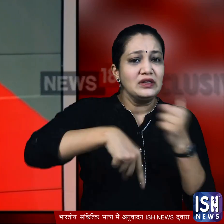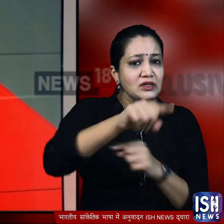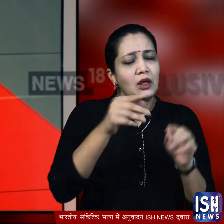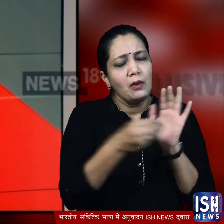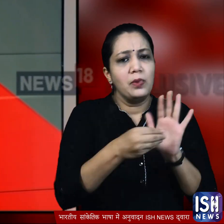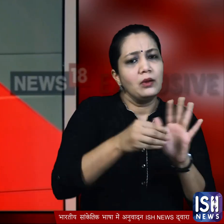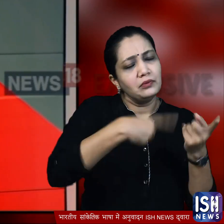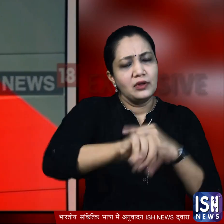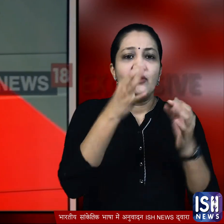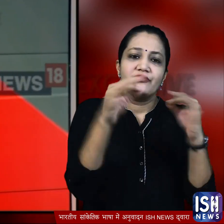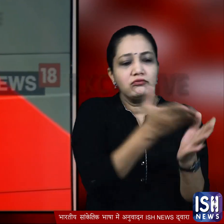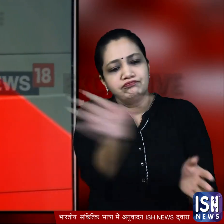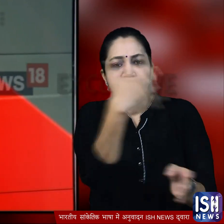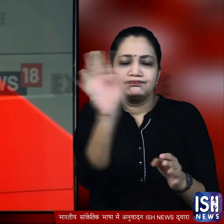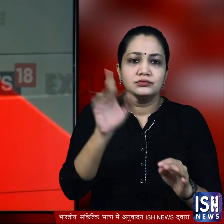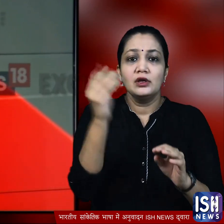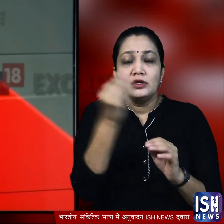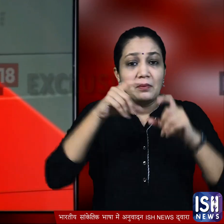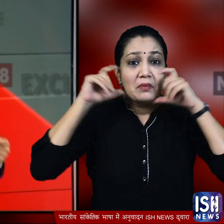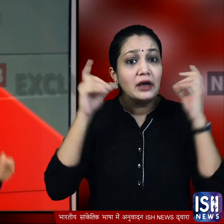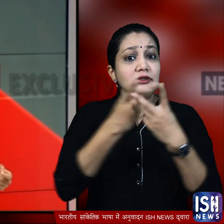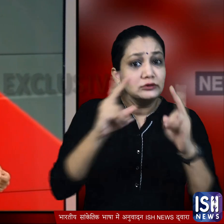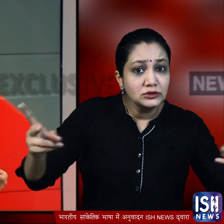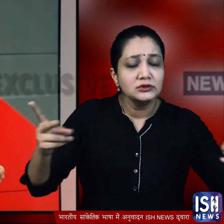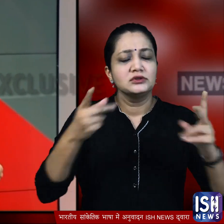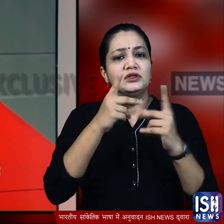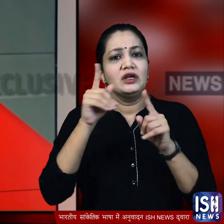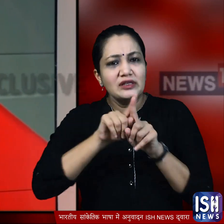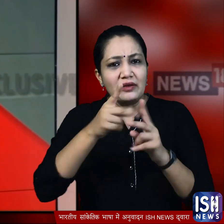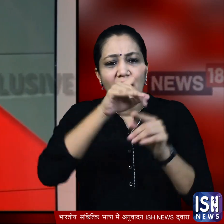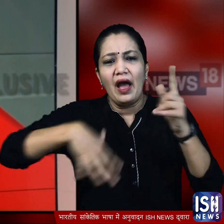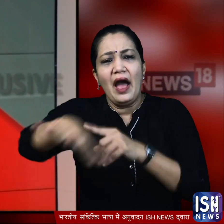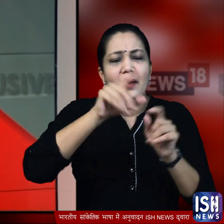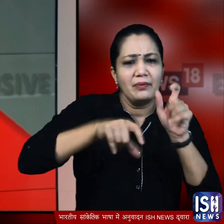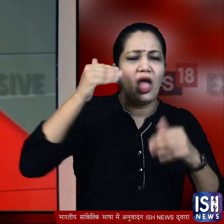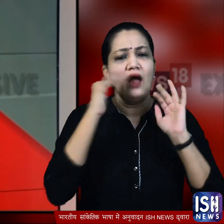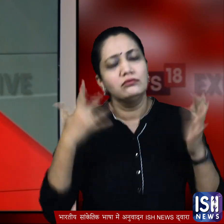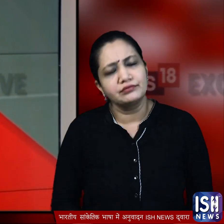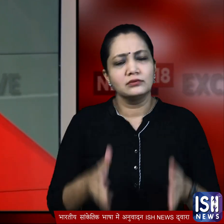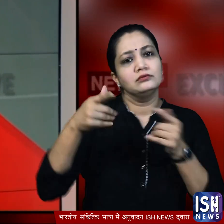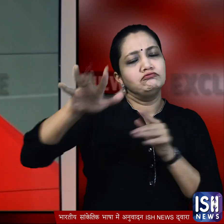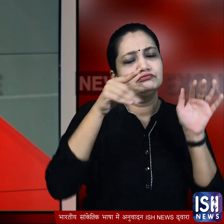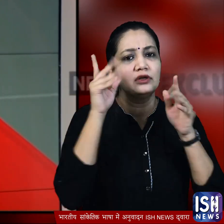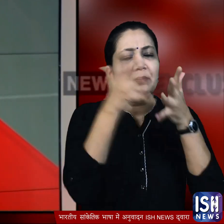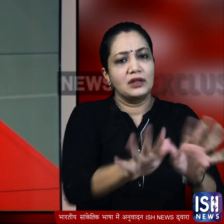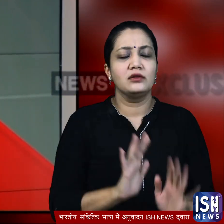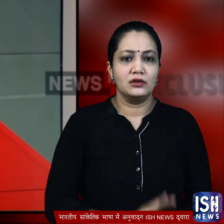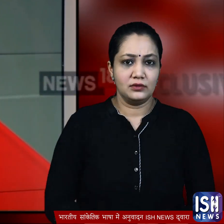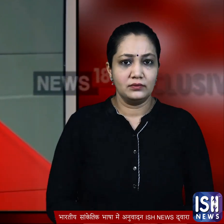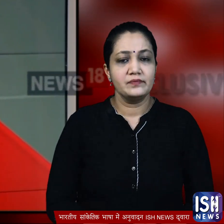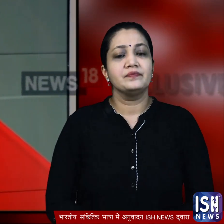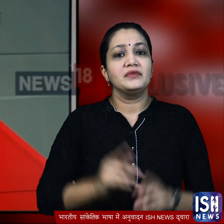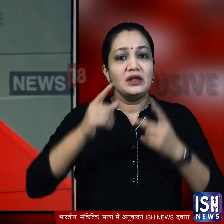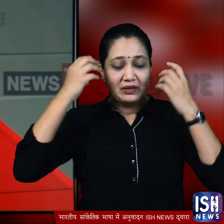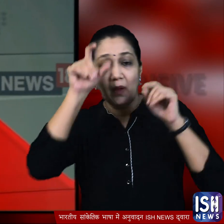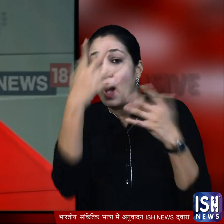आरोप लगाया कि पुलिस ने चेकिंग के दौरान पैसे लेकर कुछ लोगों को तो आराम से जाने दिया, जबकि मास्क के नाम पर रेहड़ी ठेले वालों को